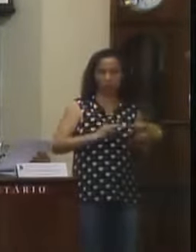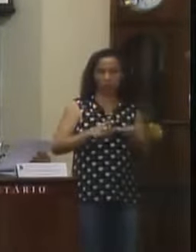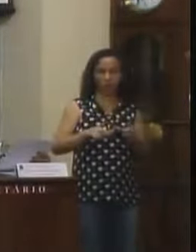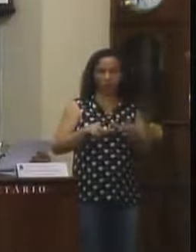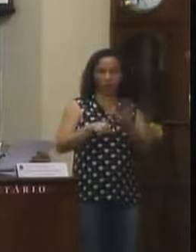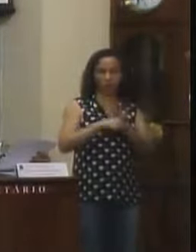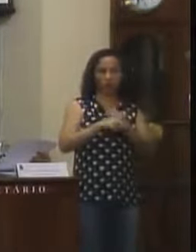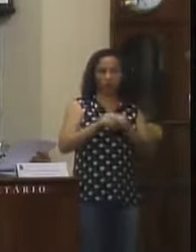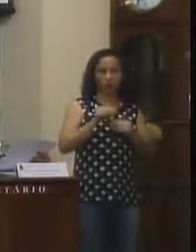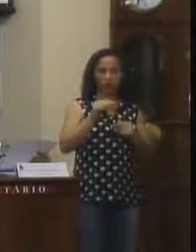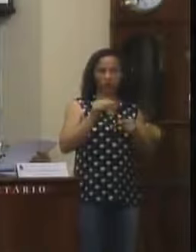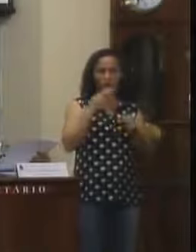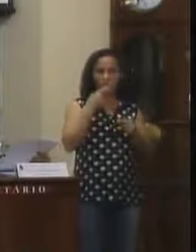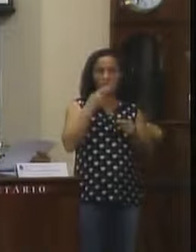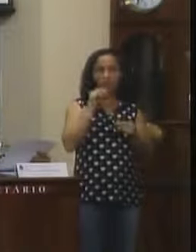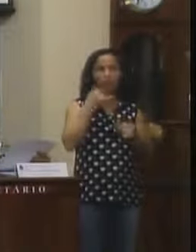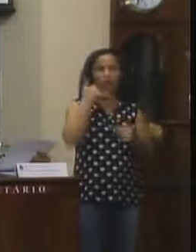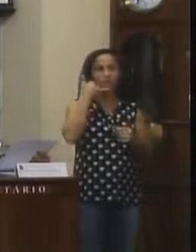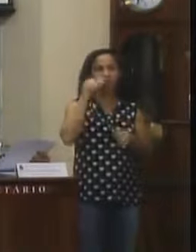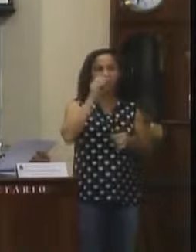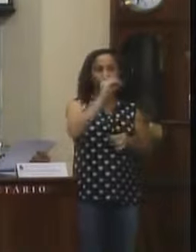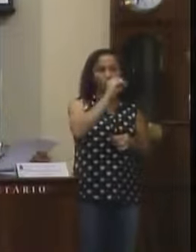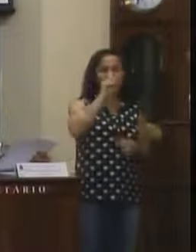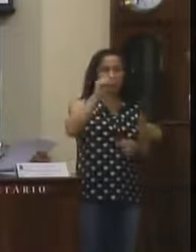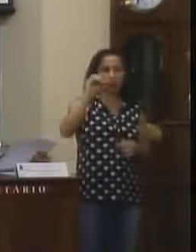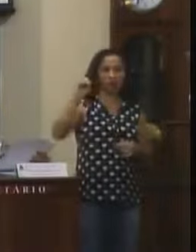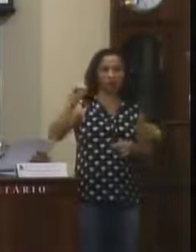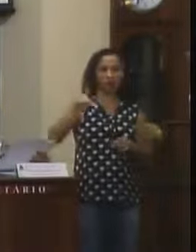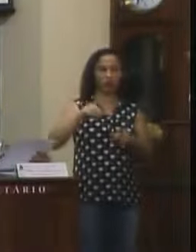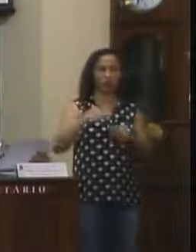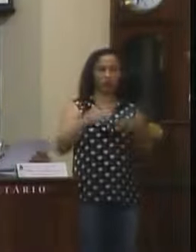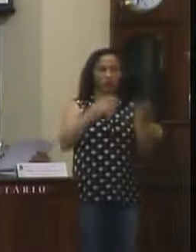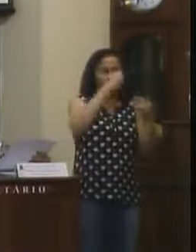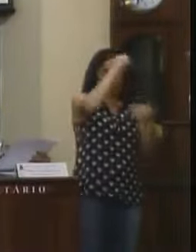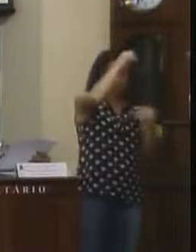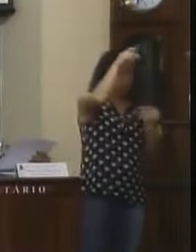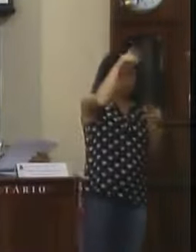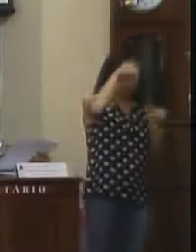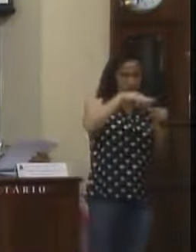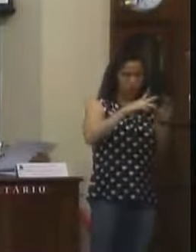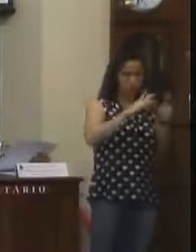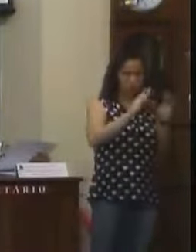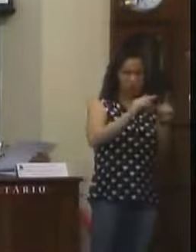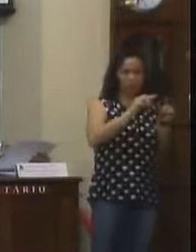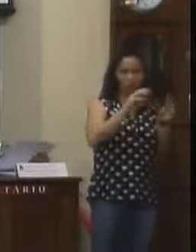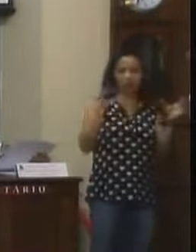objetivo criar um canal de contato gratuito com a prefeitura em nosso município. Tal setor será responsável por manter um